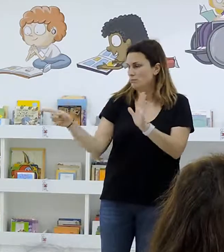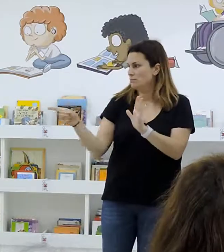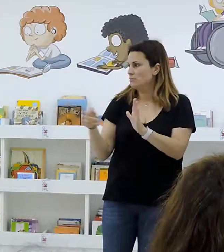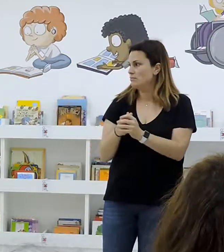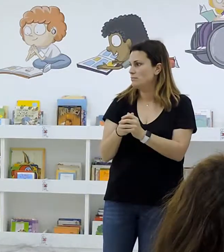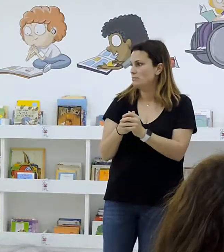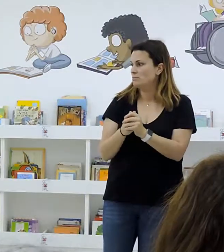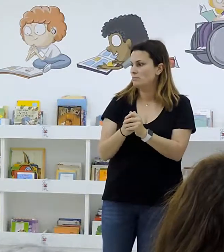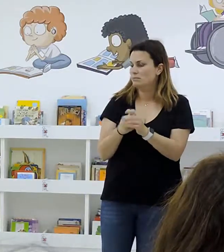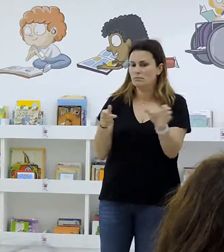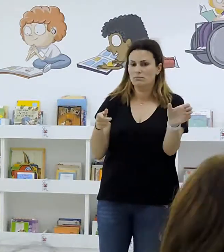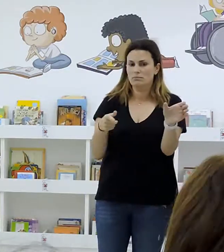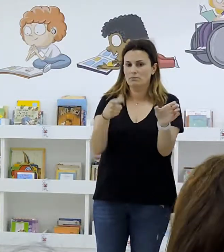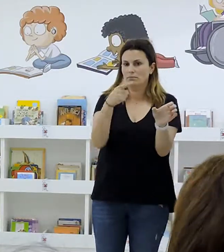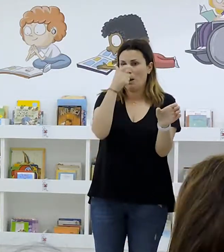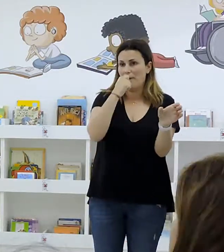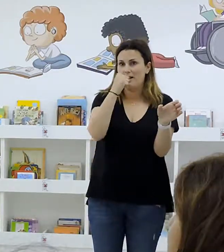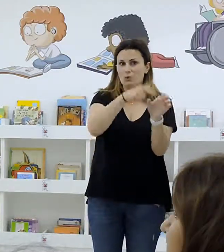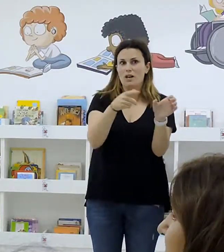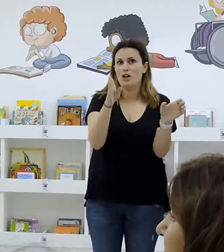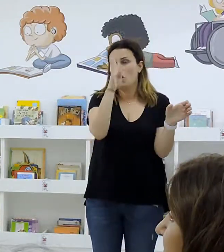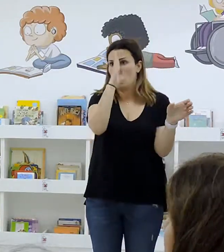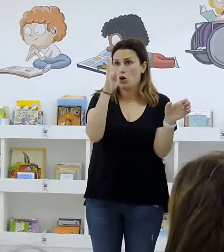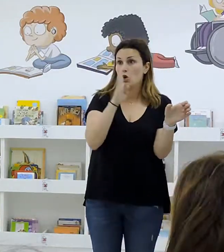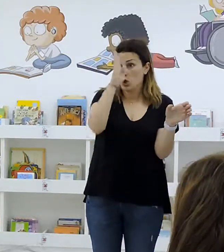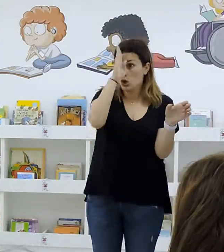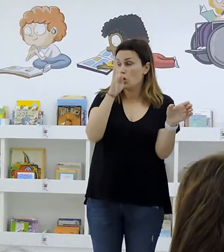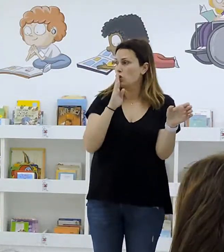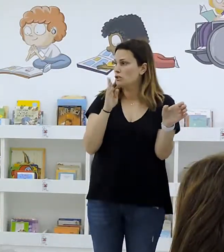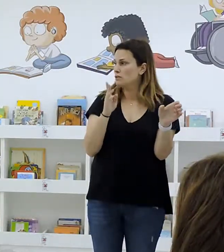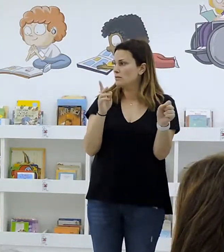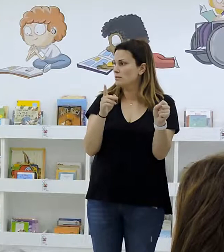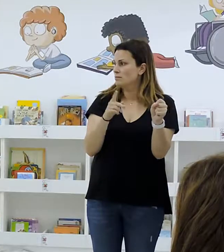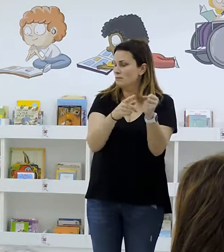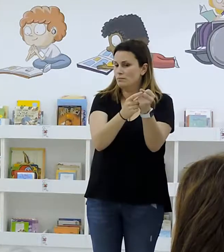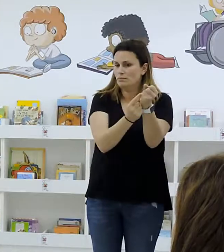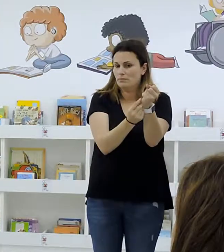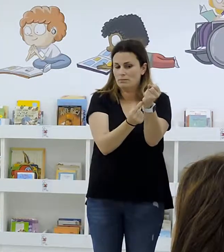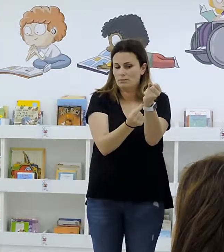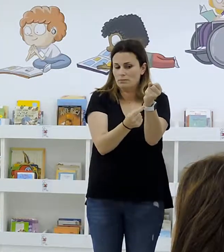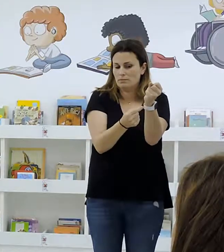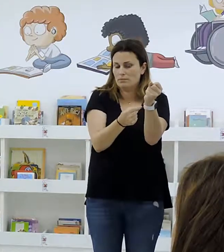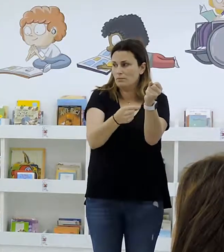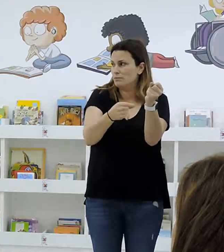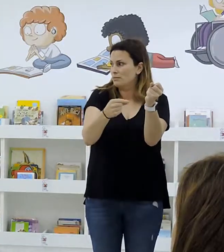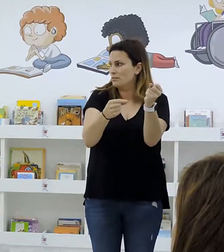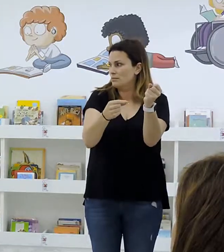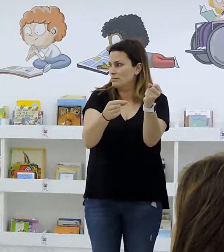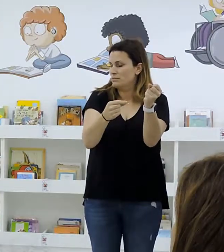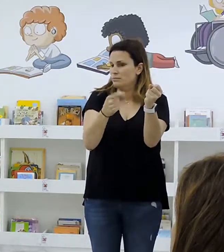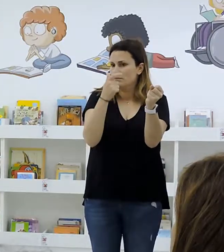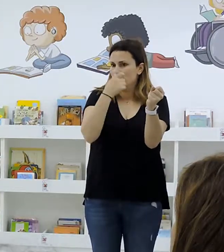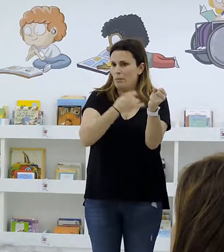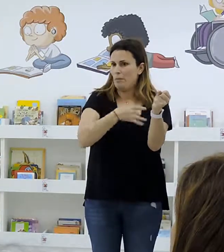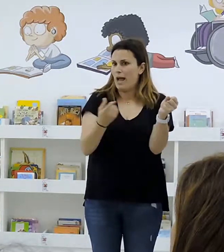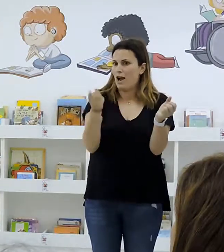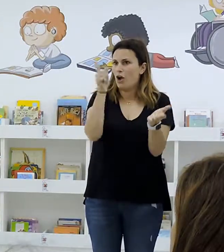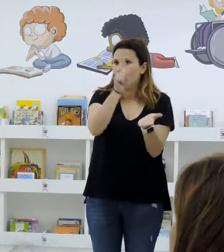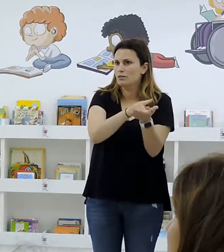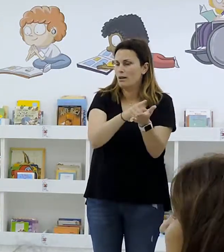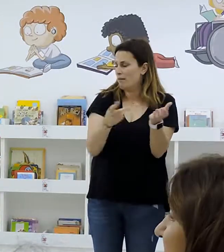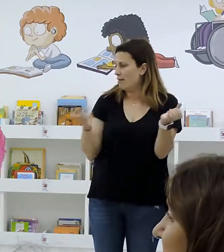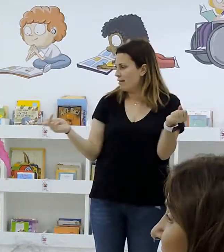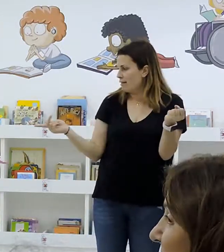la mano el pañuelo rosa, lo único que tenéis que hacer con dos deditos es sacar una esquinita del pañuelo blanco que previamente